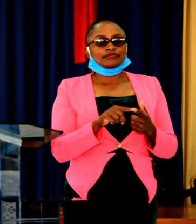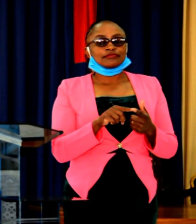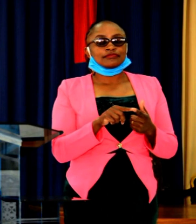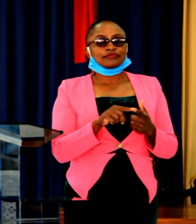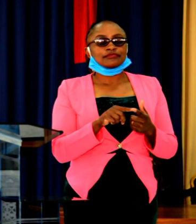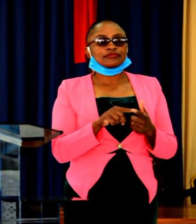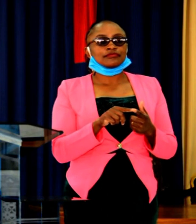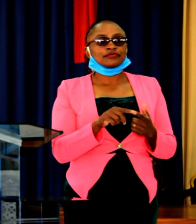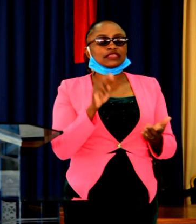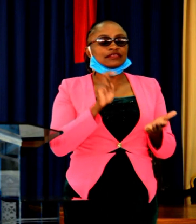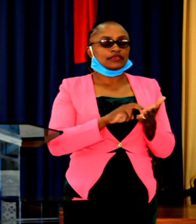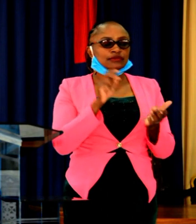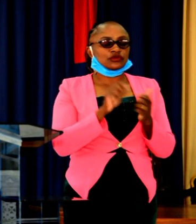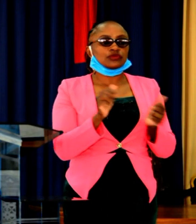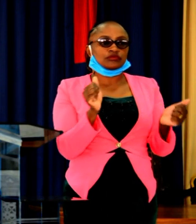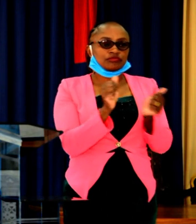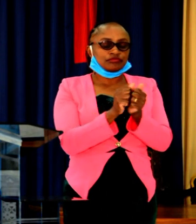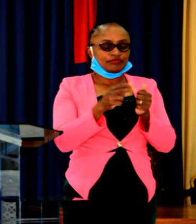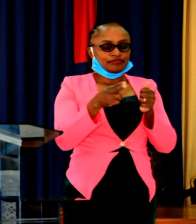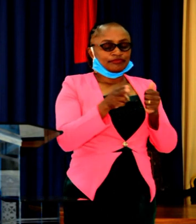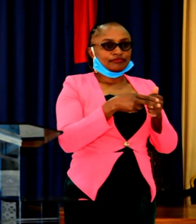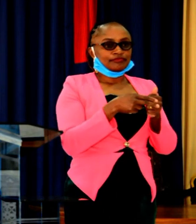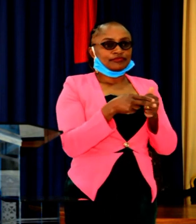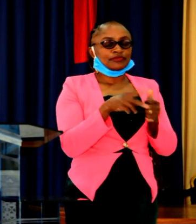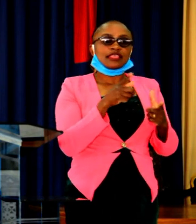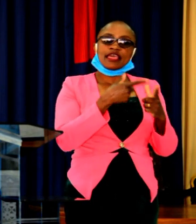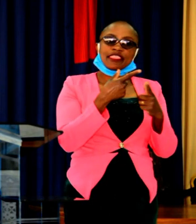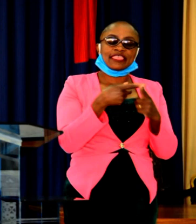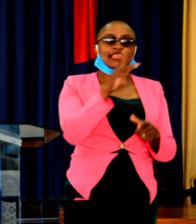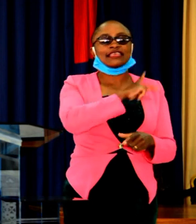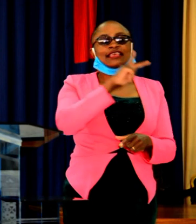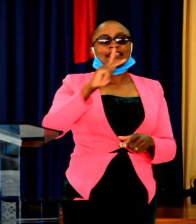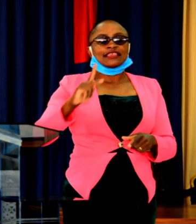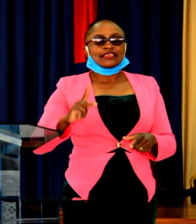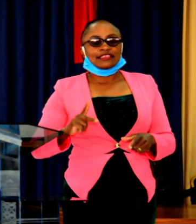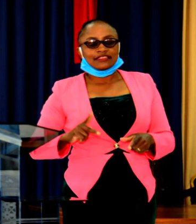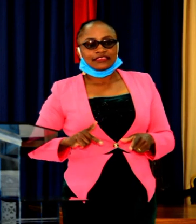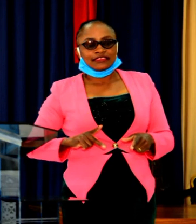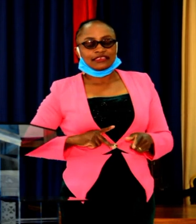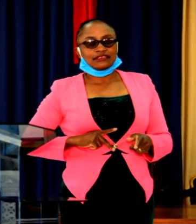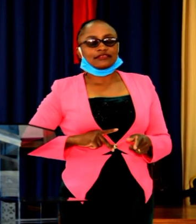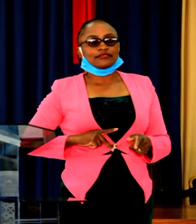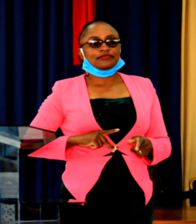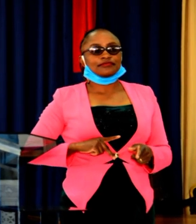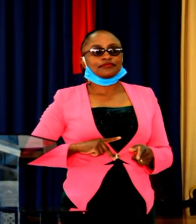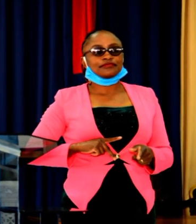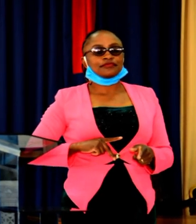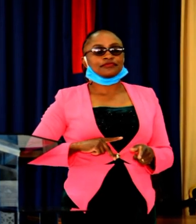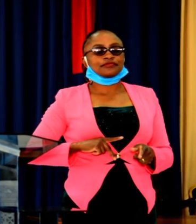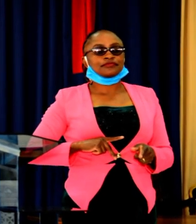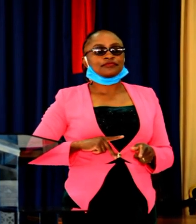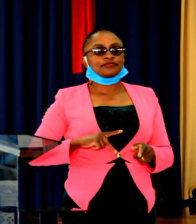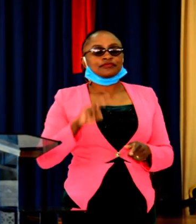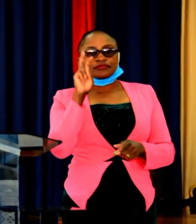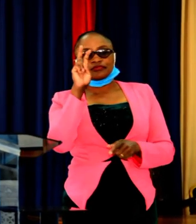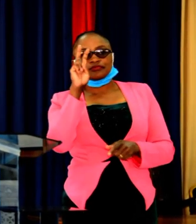acha tuende mstari wa 17, tuteremke. Naye mfalme akamweka yule akida ambaye alitegemea mkono